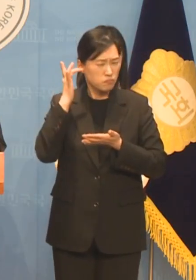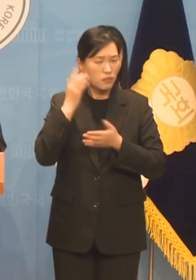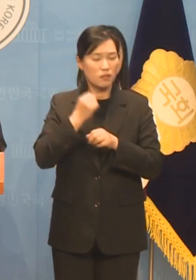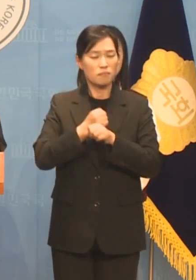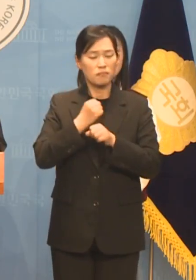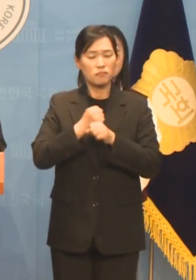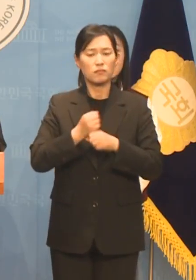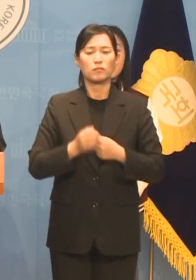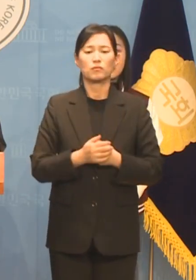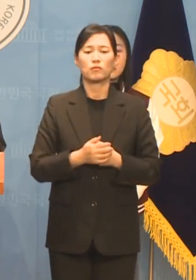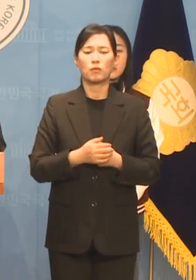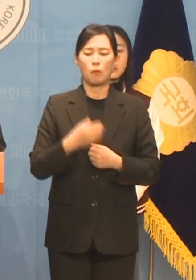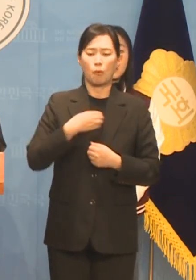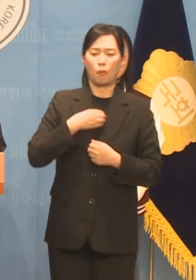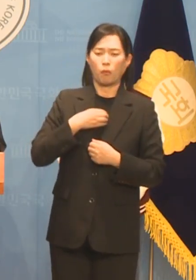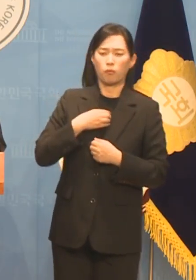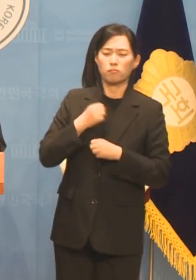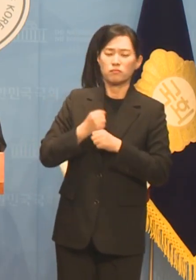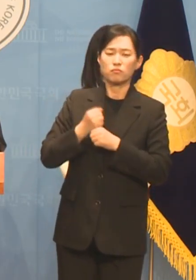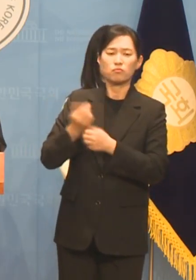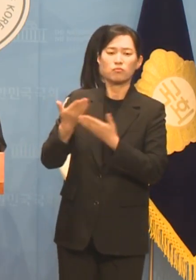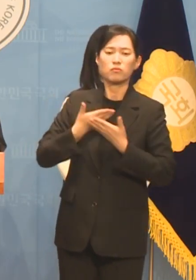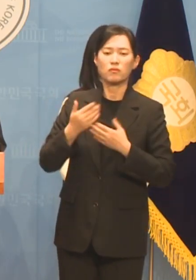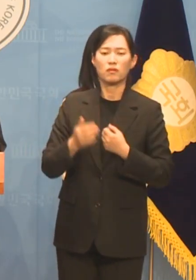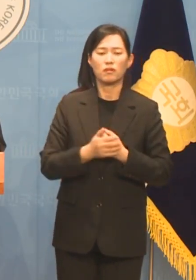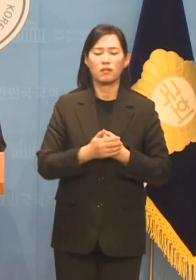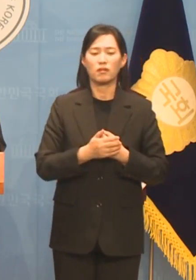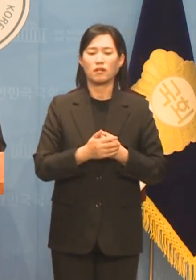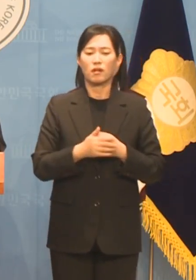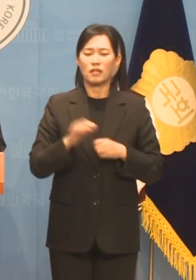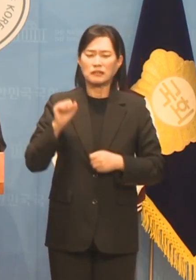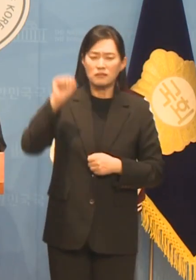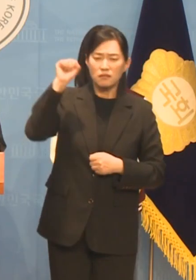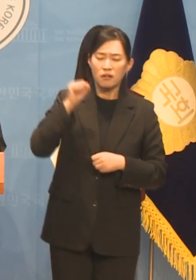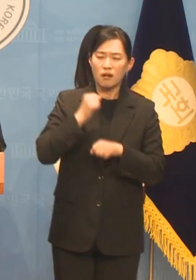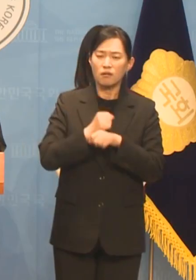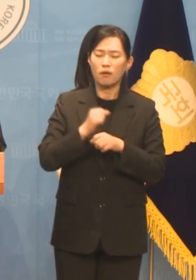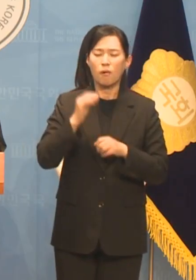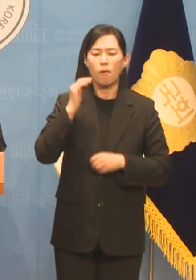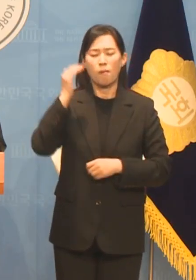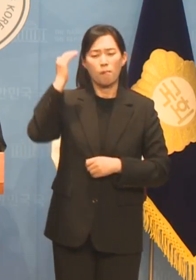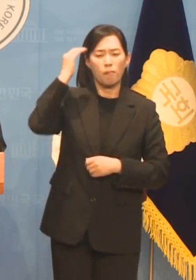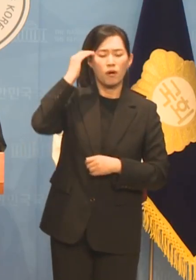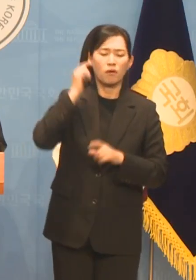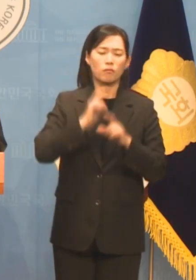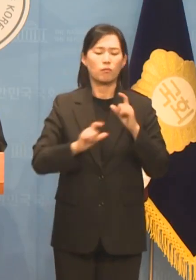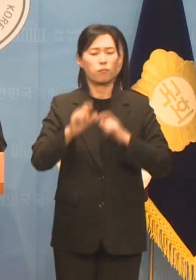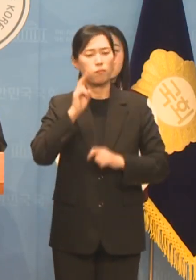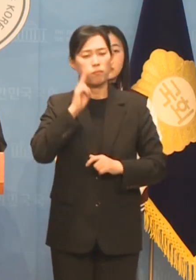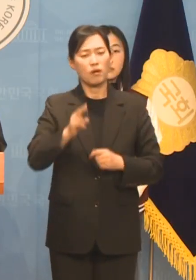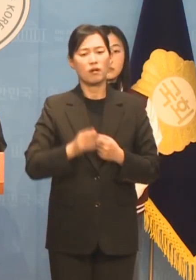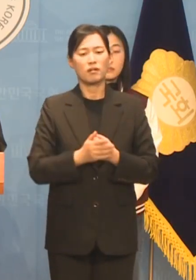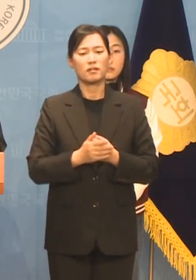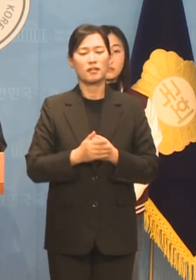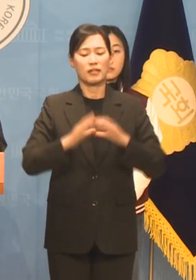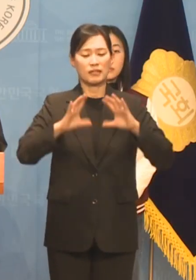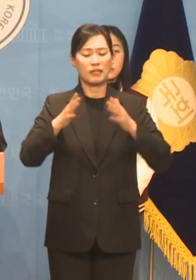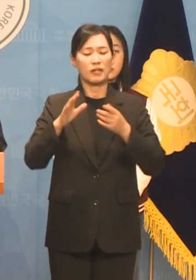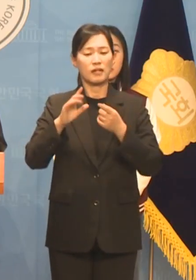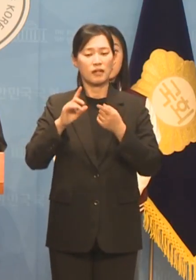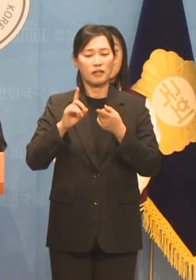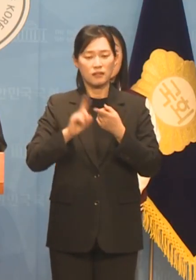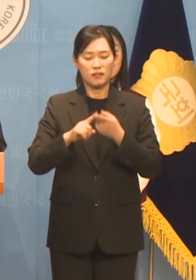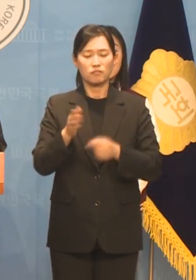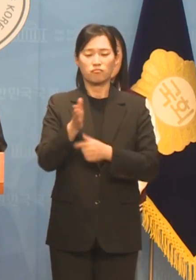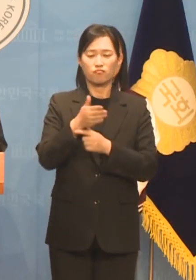유발했으며 위화감을 심어주었습니다. 시국선언이 시작되고 방해는 더욱 심해졌습니다. 국기에 대한 경례,